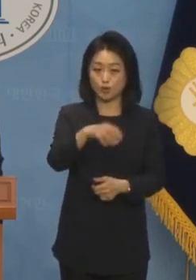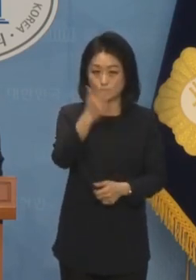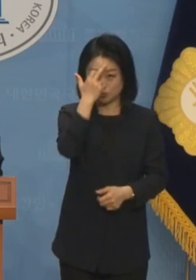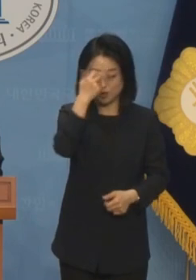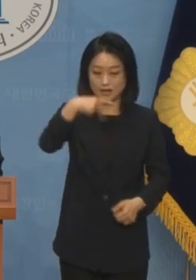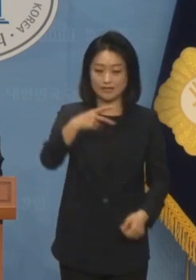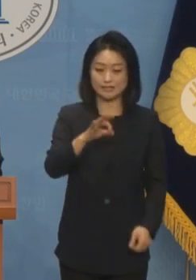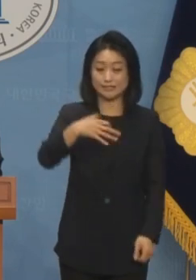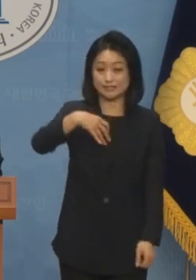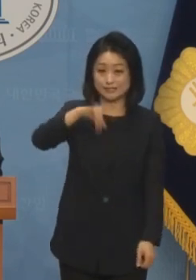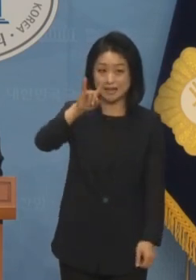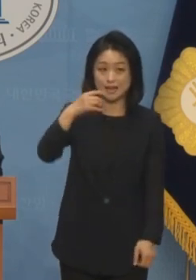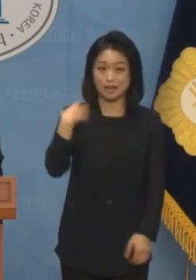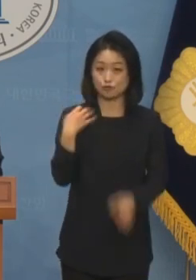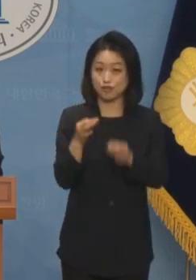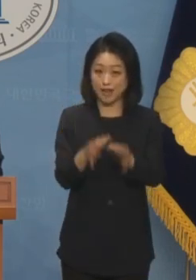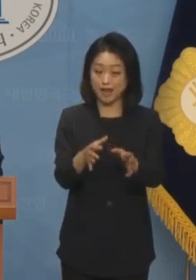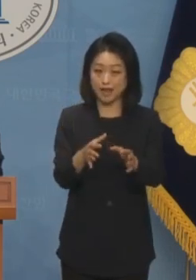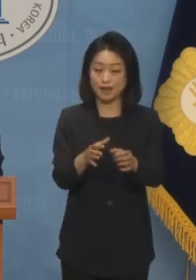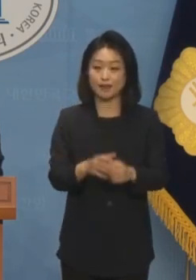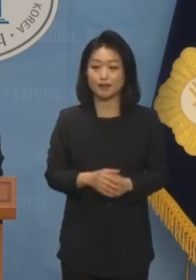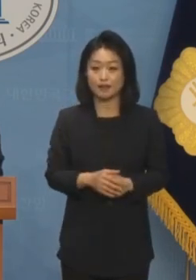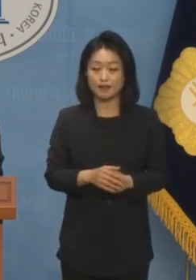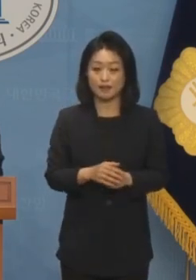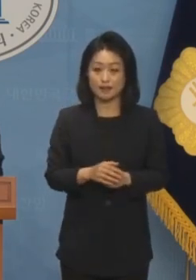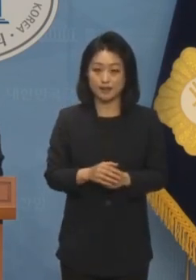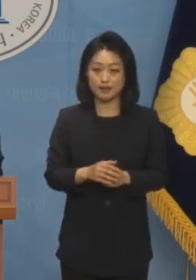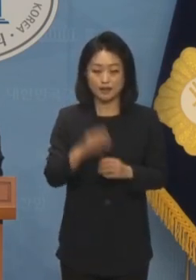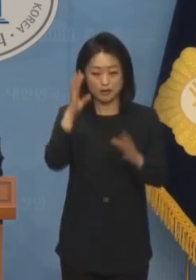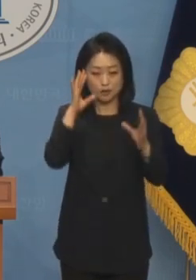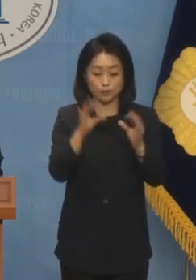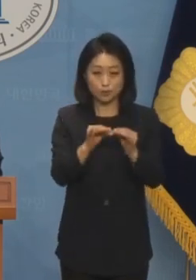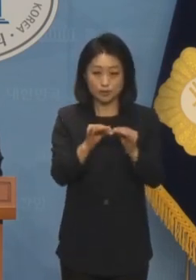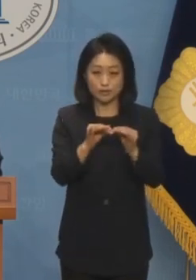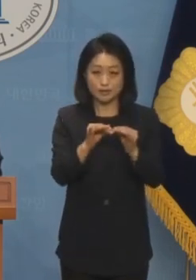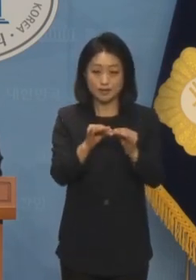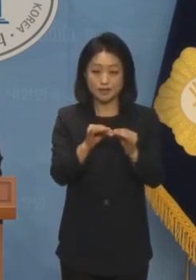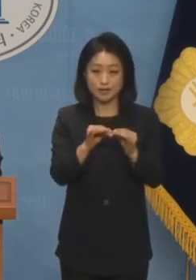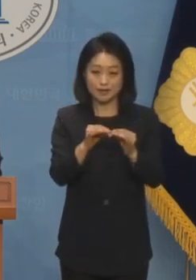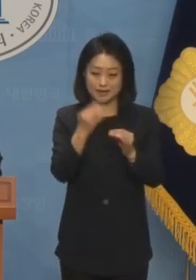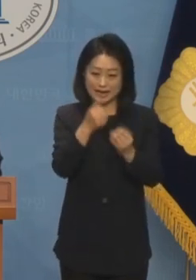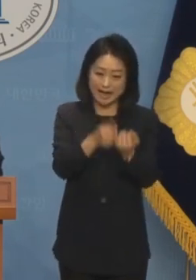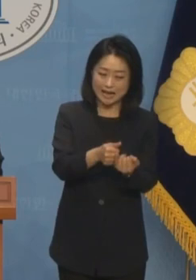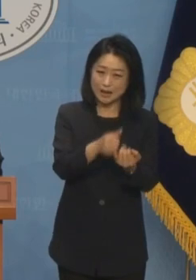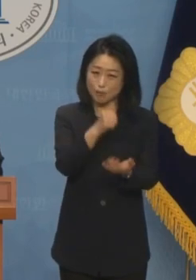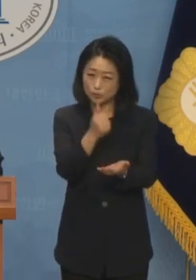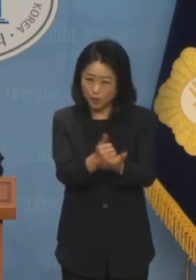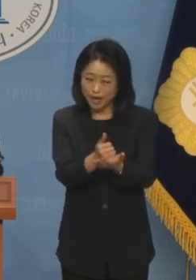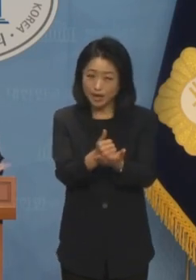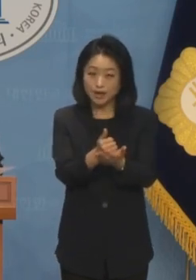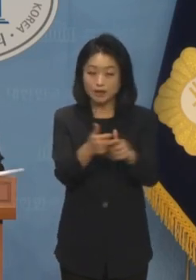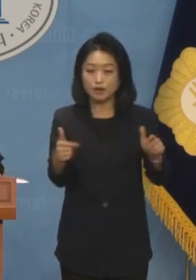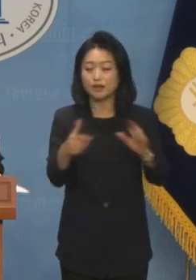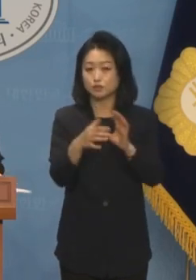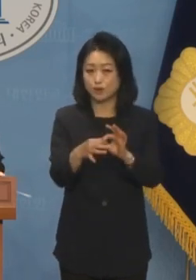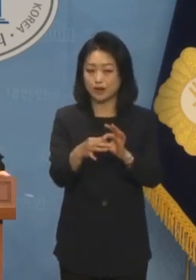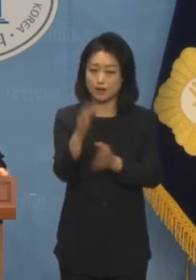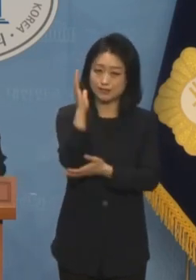최승재 의원실 주최로 비동의 강간죄 신설 적절한가 세미나가 진행될